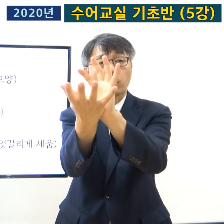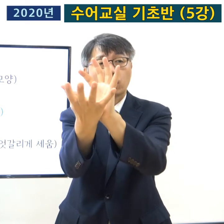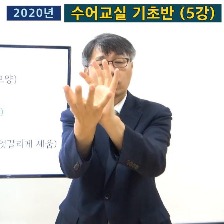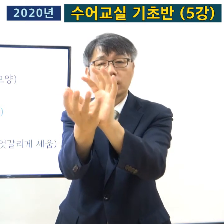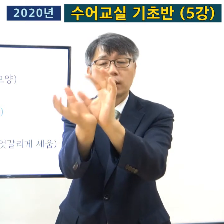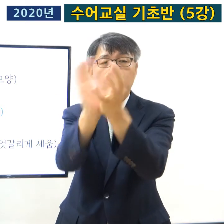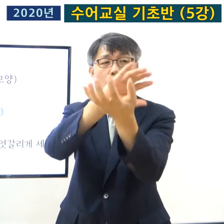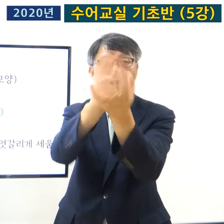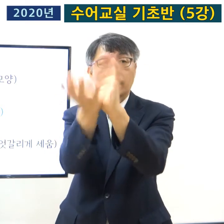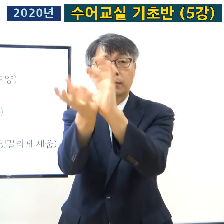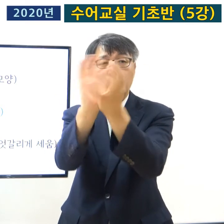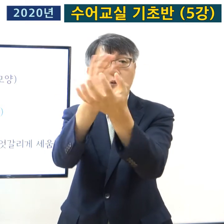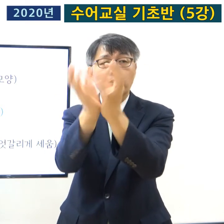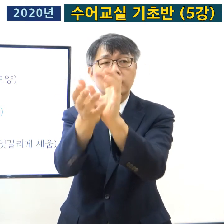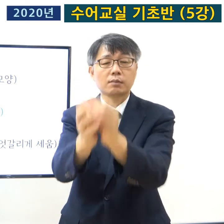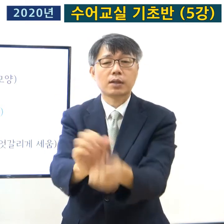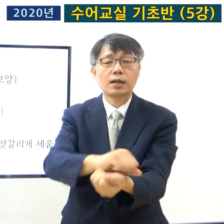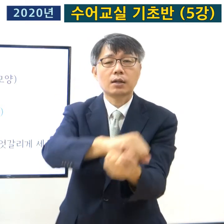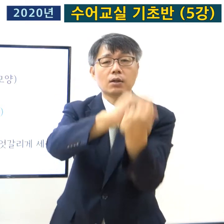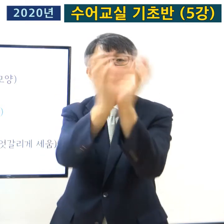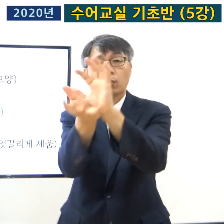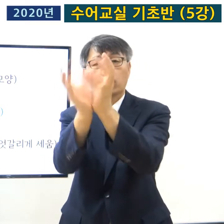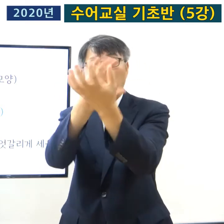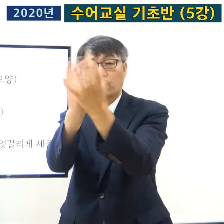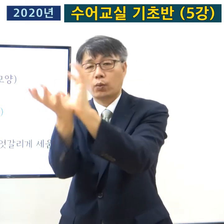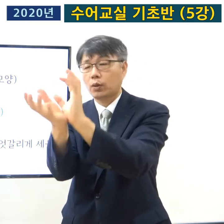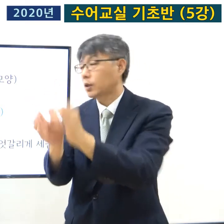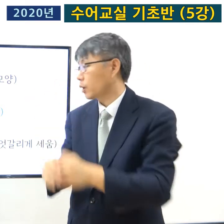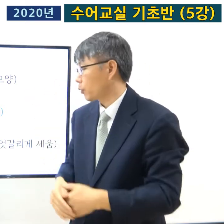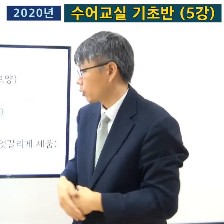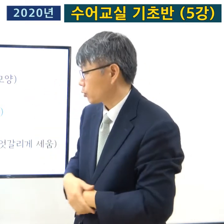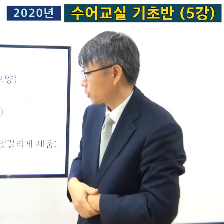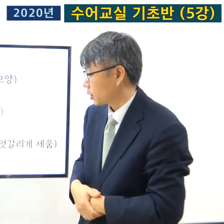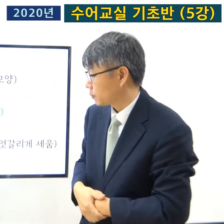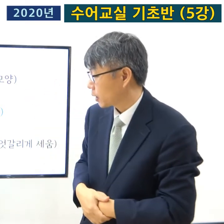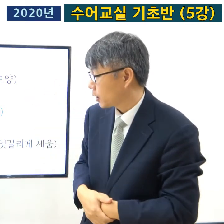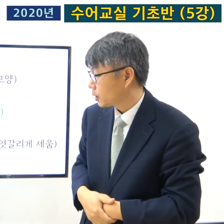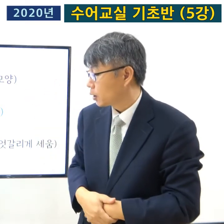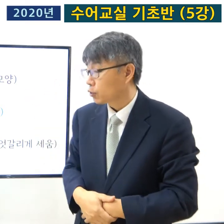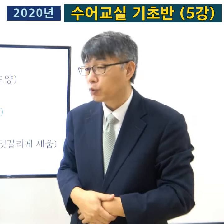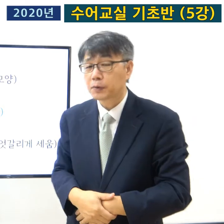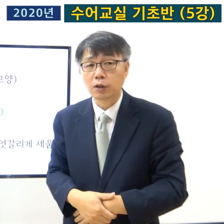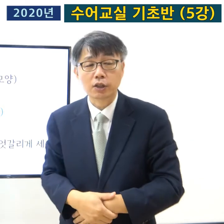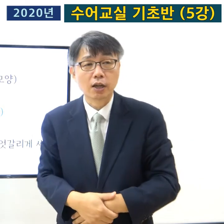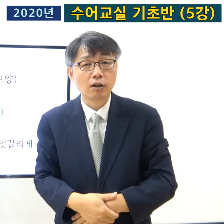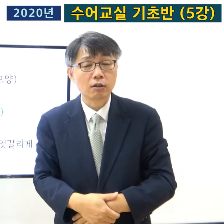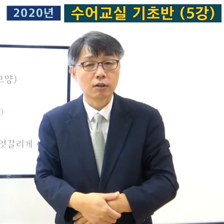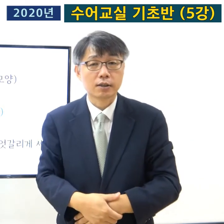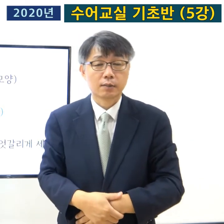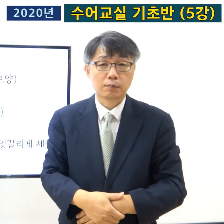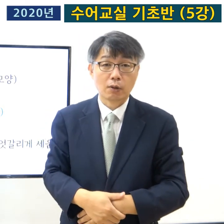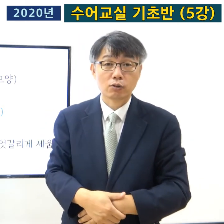꽃. 이렇게 하면 피는 겁니다. 꽃. 이렇게 표현해 주시면 되겠습니다. 숲은 어떻게 해요?